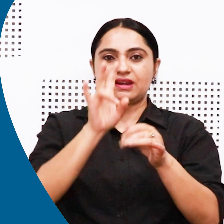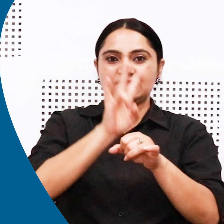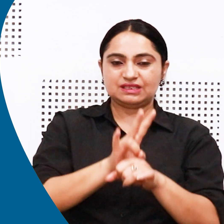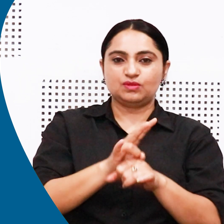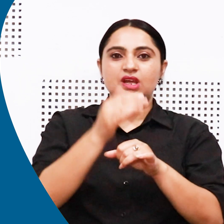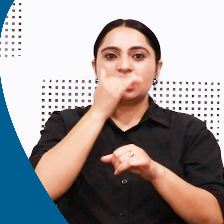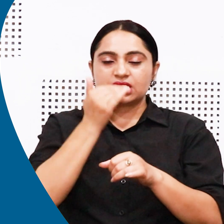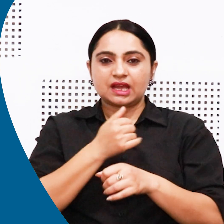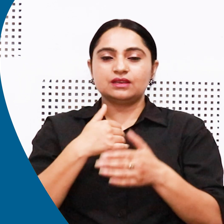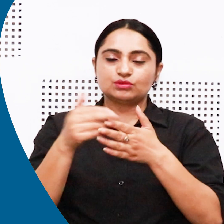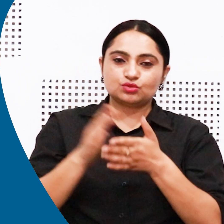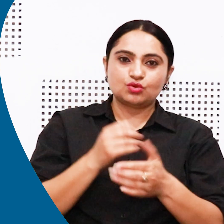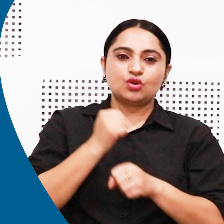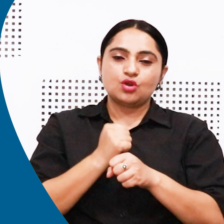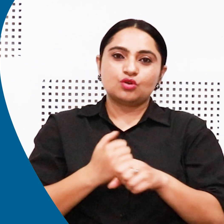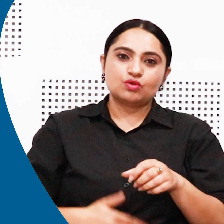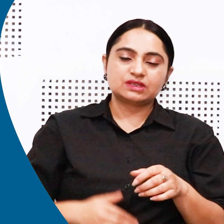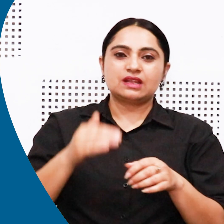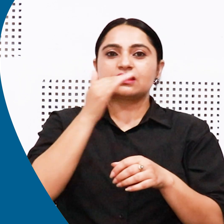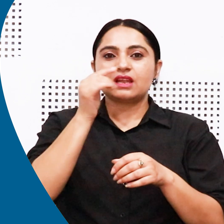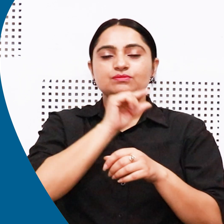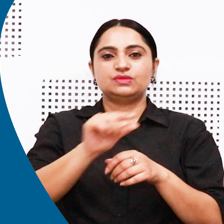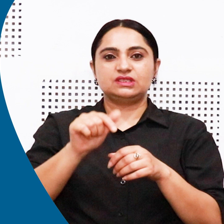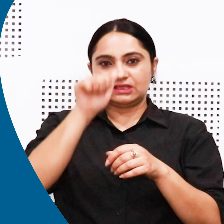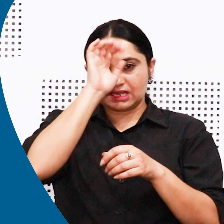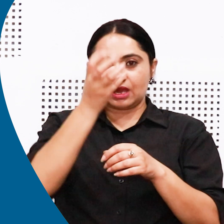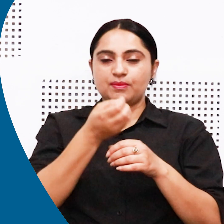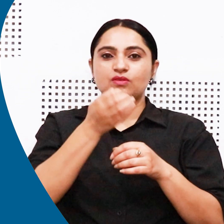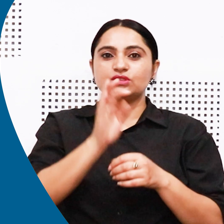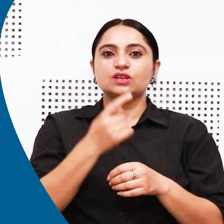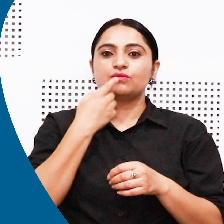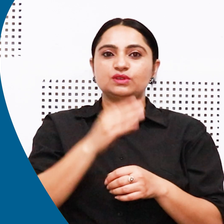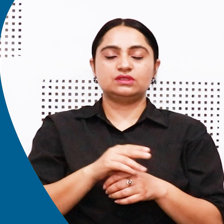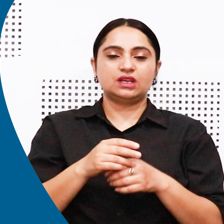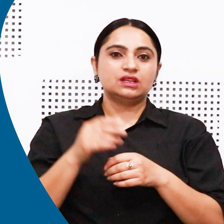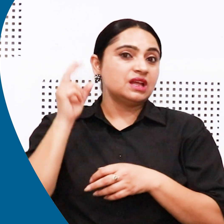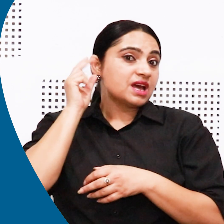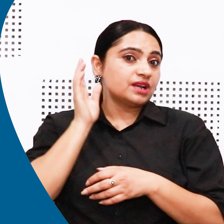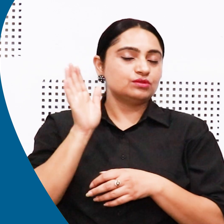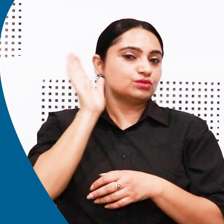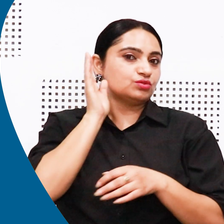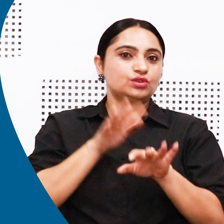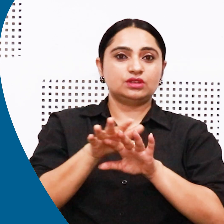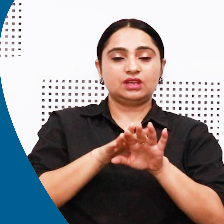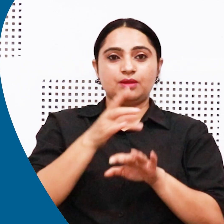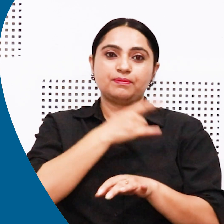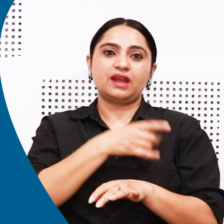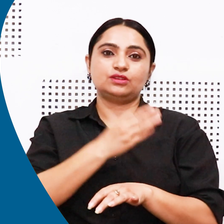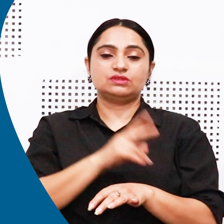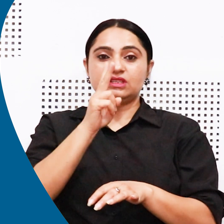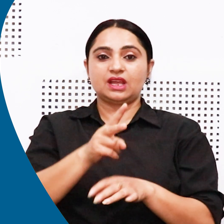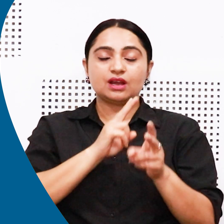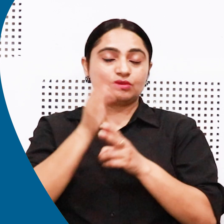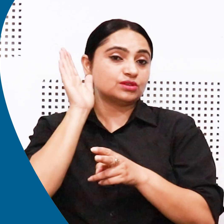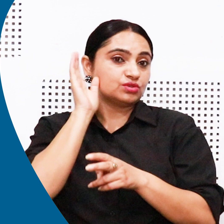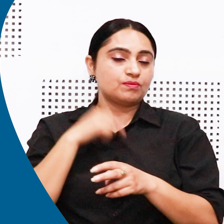तालिम, स्वरोजगारका कार्यक्रमबारे जानकारी लिन सकिने उहाँ बताउनुहुन्छ। रेडियो सुन्छु, धेरै फाइदा हुन्छ। त्यहाँको कुरा सुनेर म मात्रै होइन,